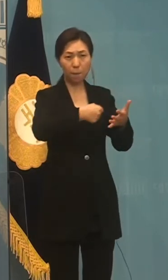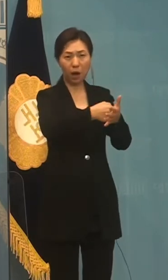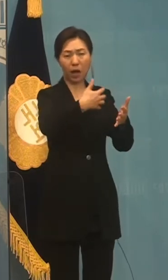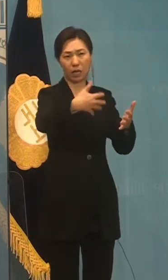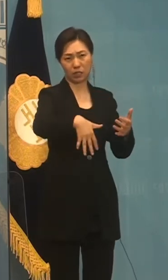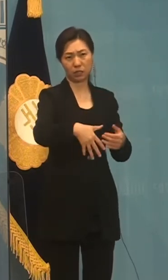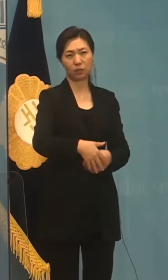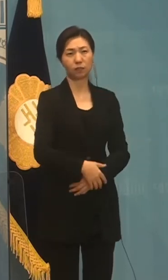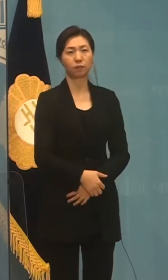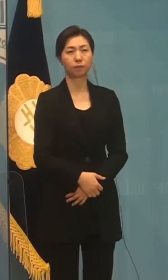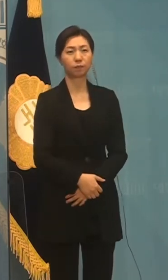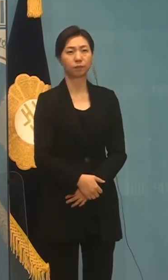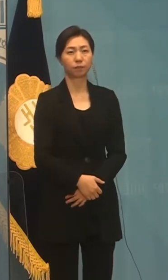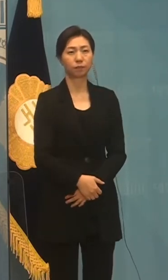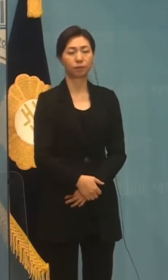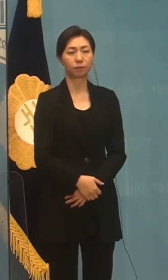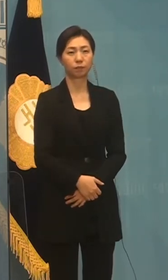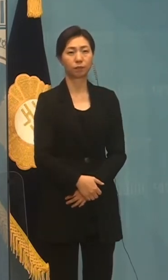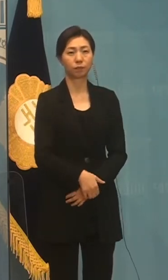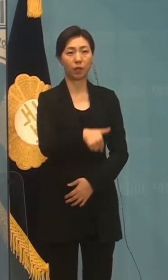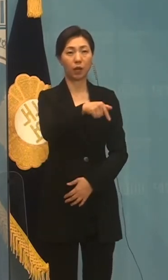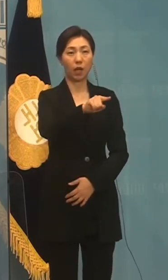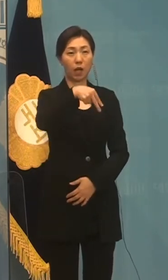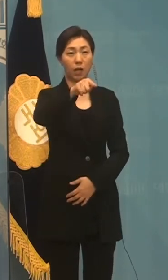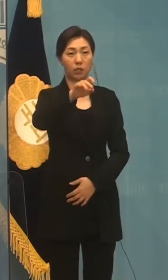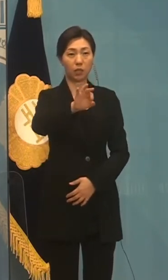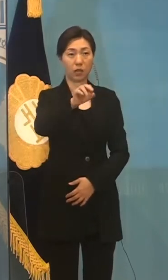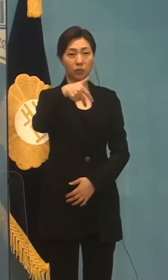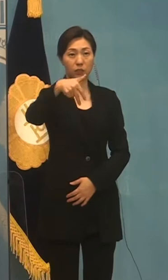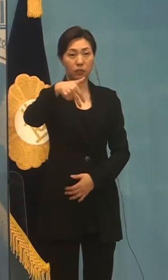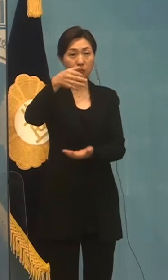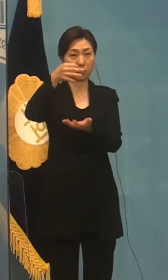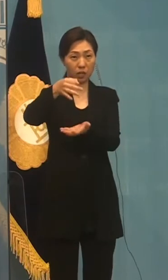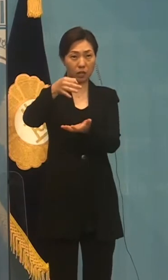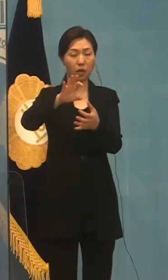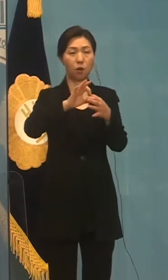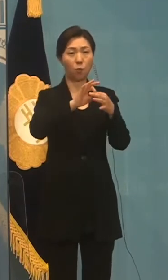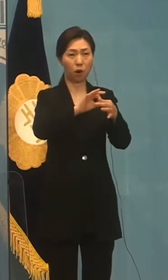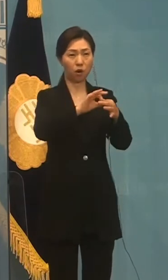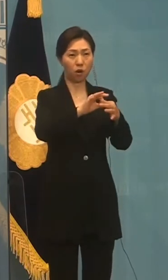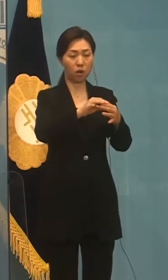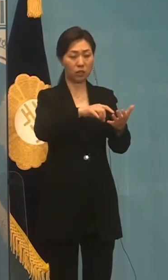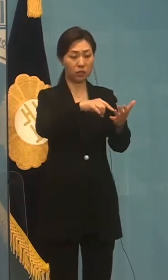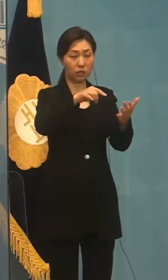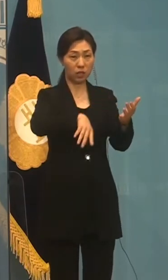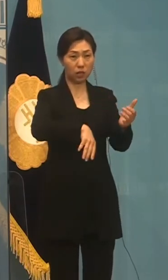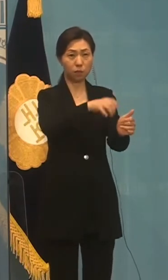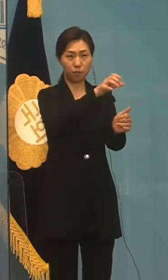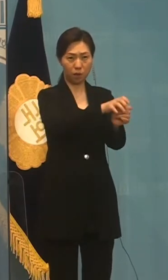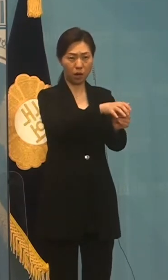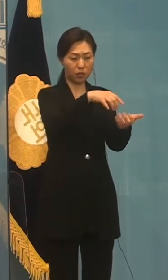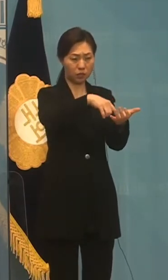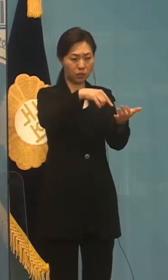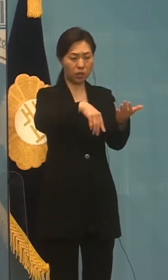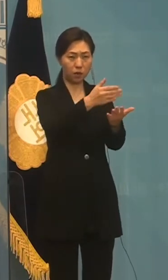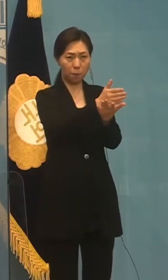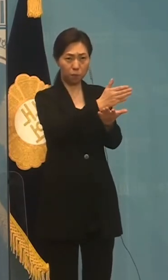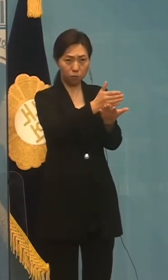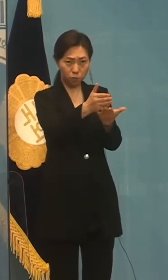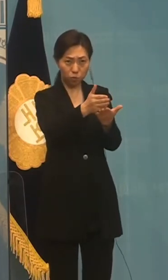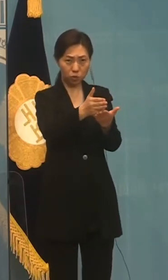않는 상황입니다. 가상자산의 정의에 따라 과세의 범위나 과세 분류 등이 달라질 수